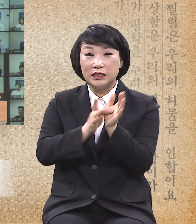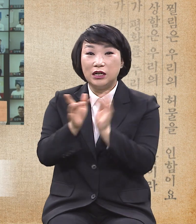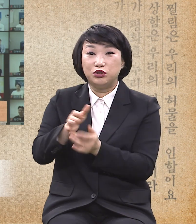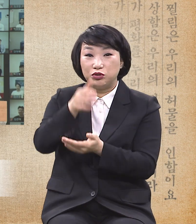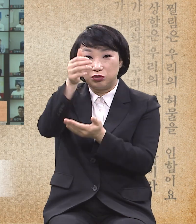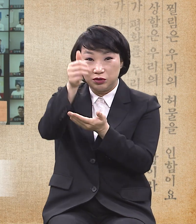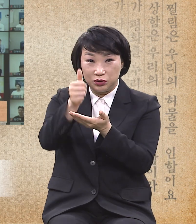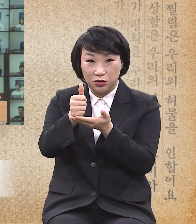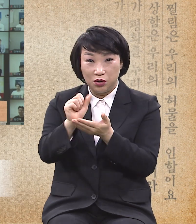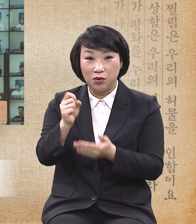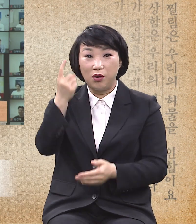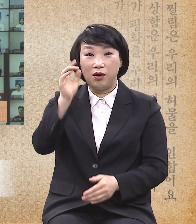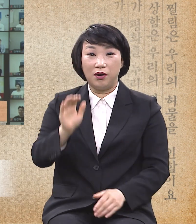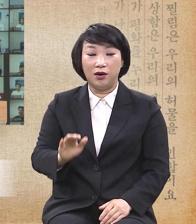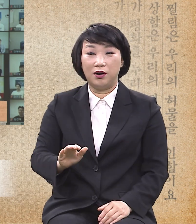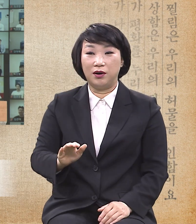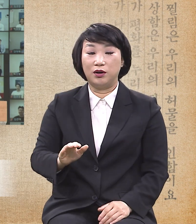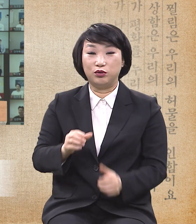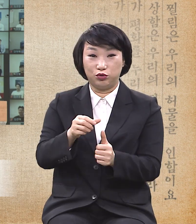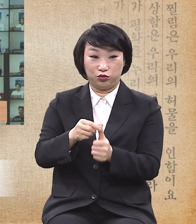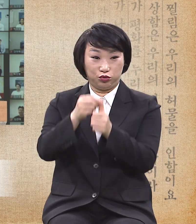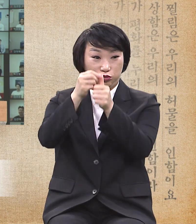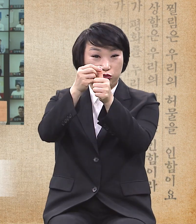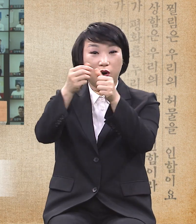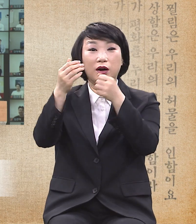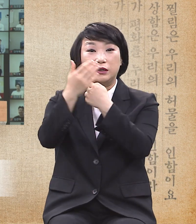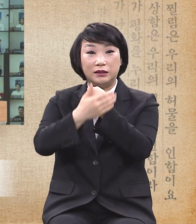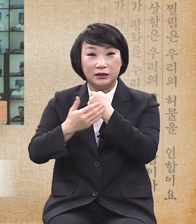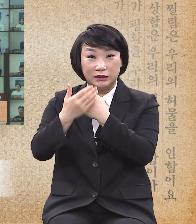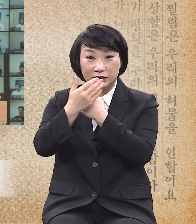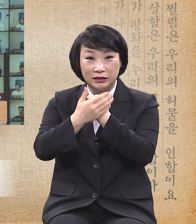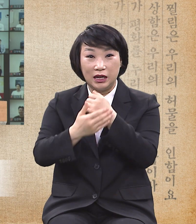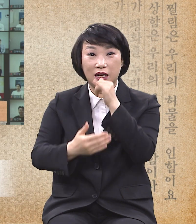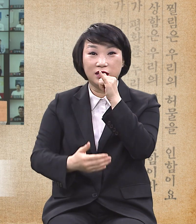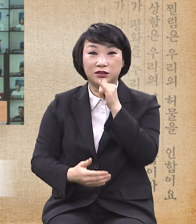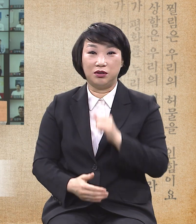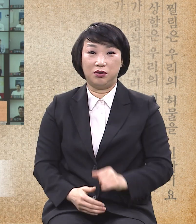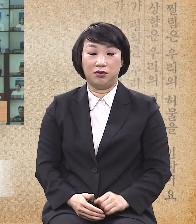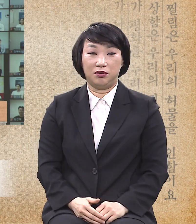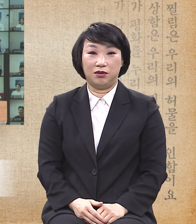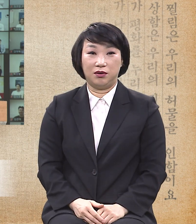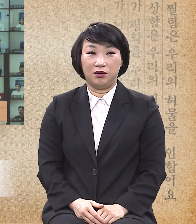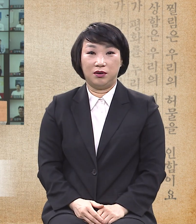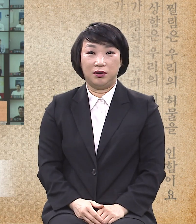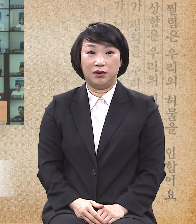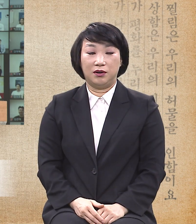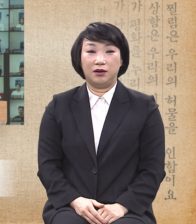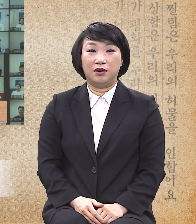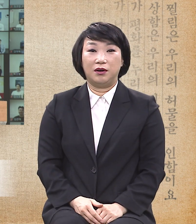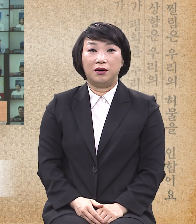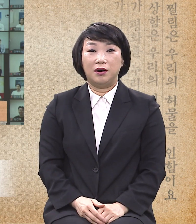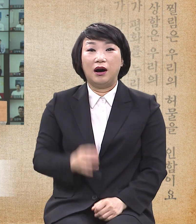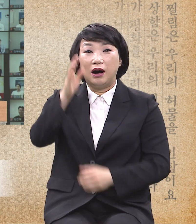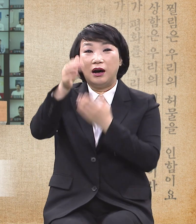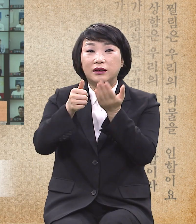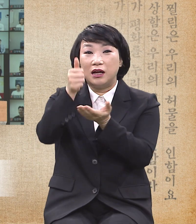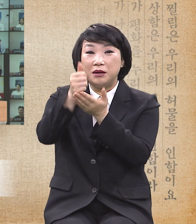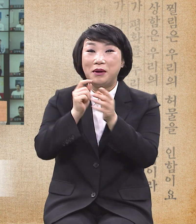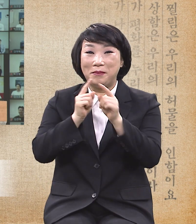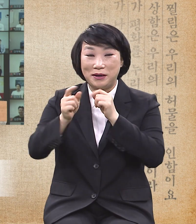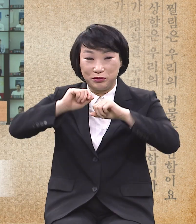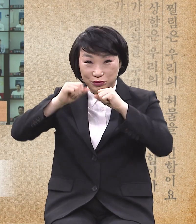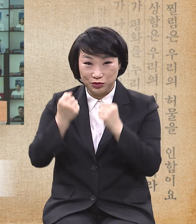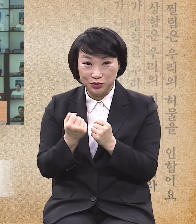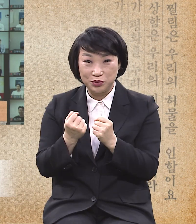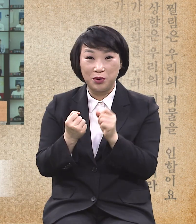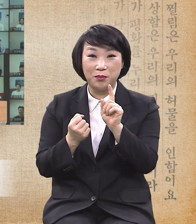예수 그리스도로 말미암아 구원받은 은혜, 그저 하나님 말씀에